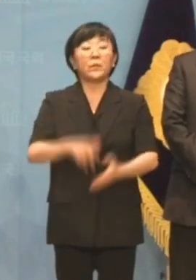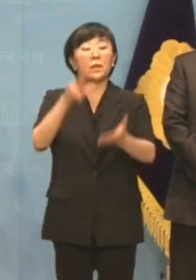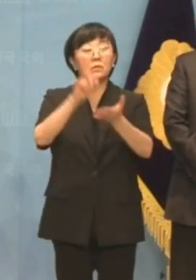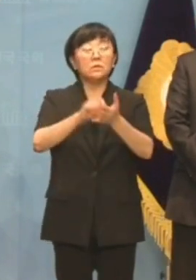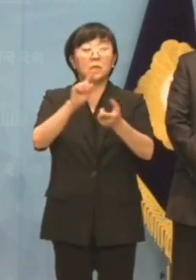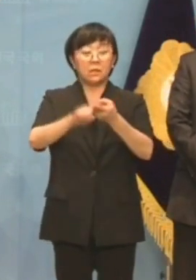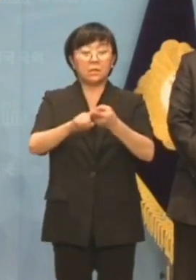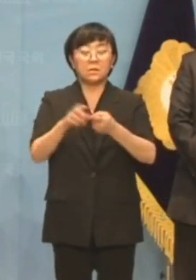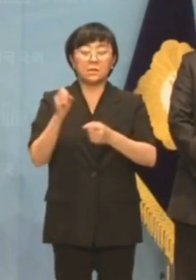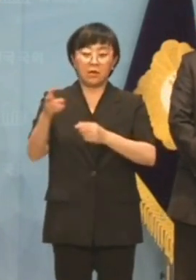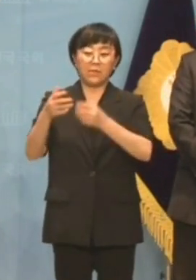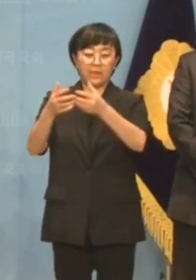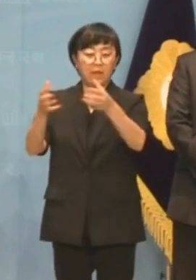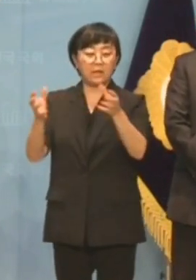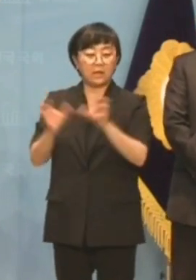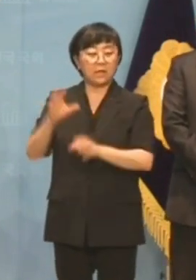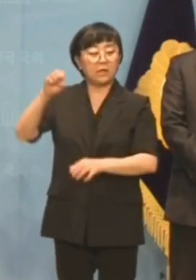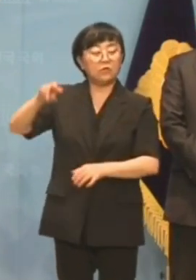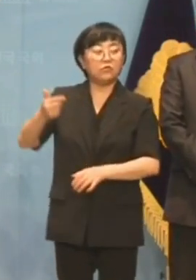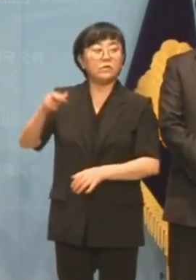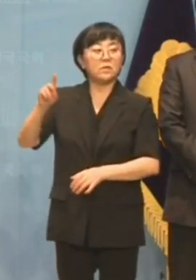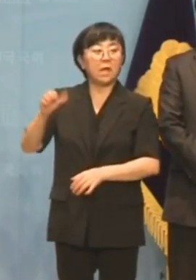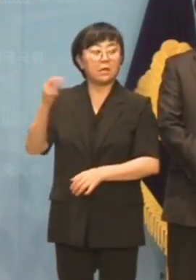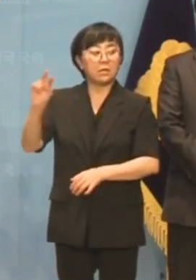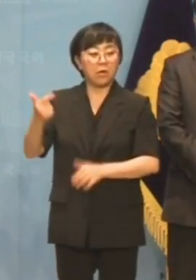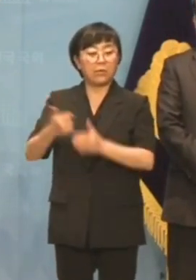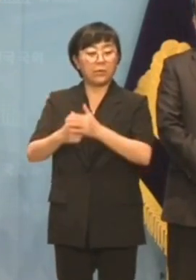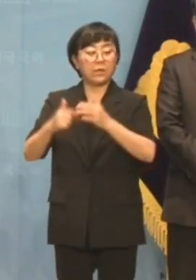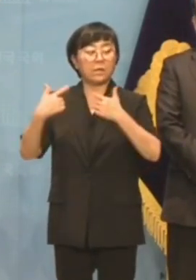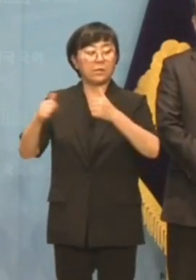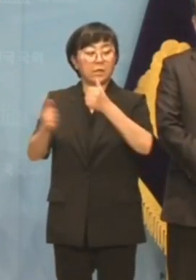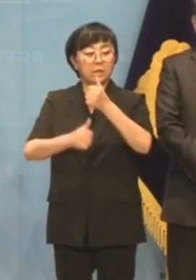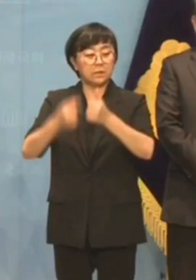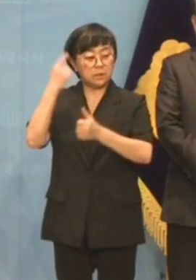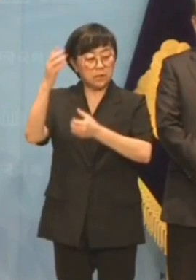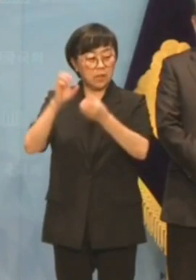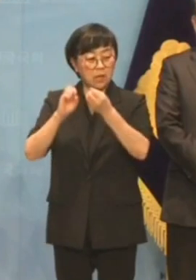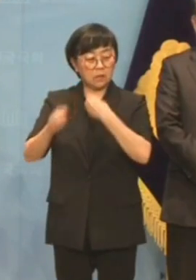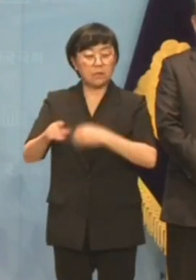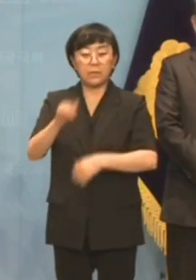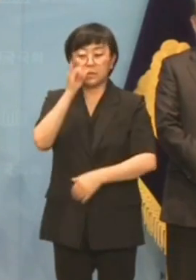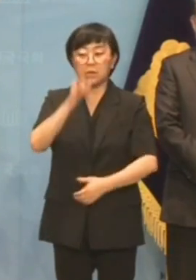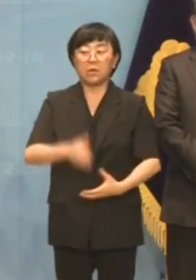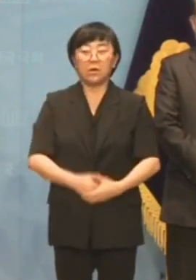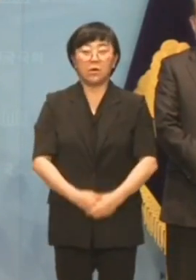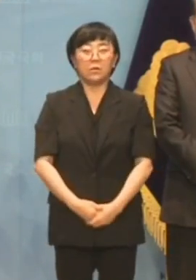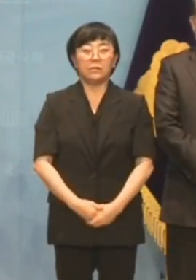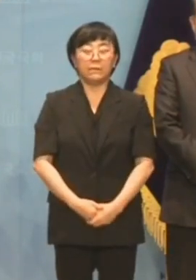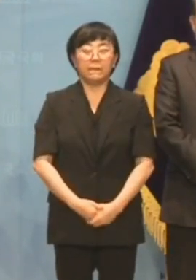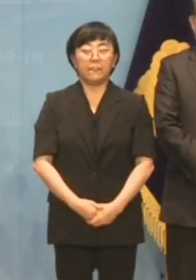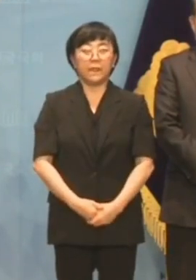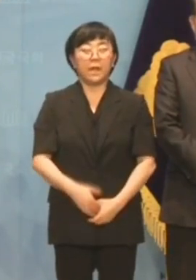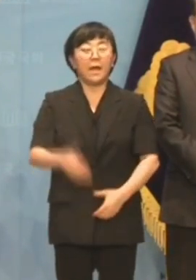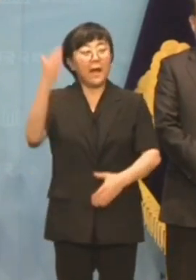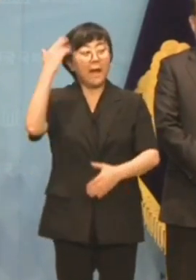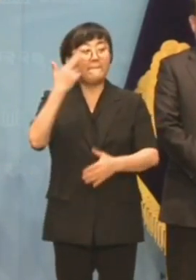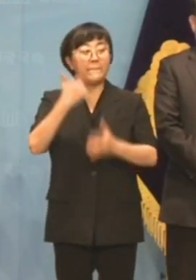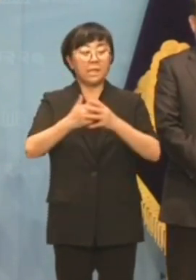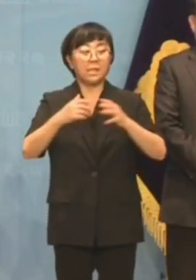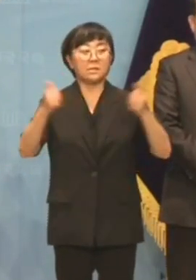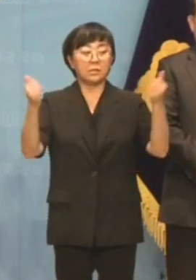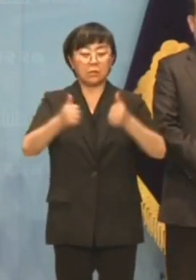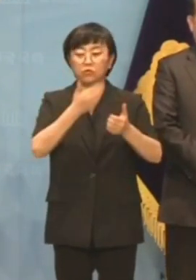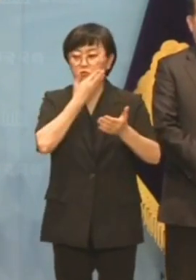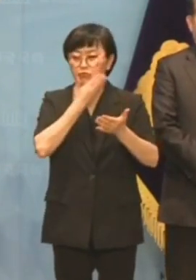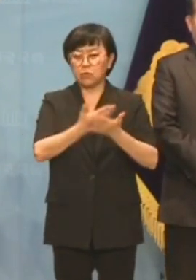문제에 대해서는 여당의 윤상현 의원도 오늘 상임위 질의 과정을 통해서 되짚은 바 있습니다. 한미정상회담이